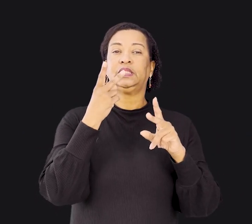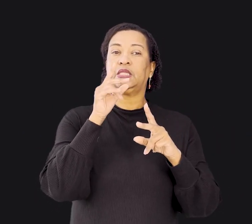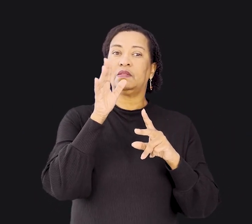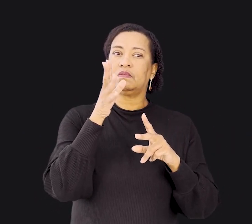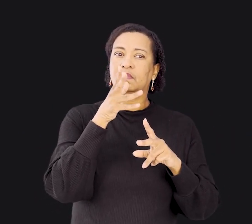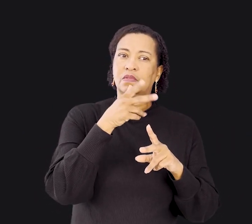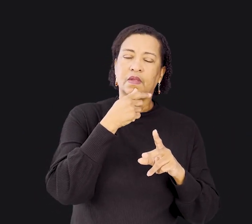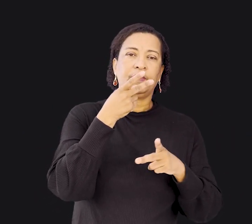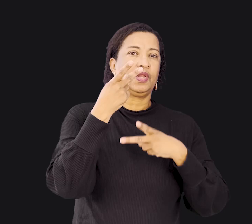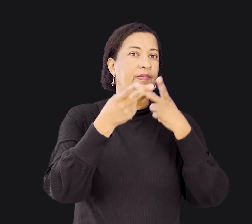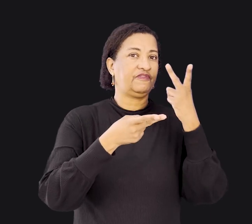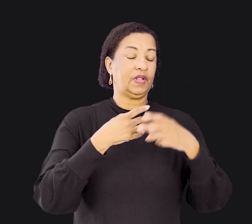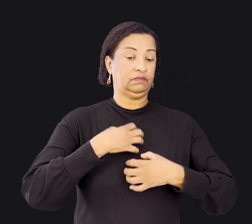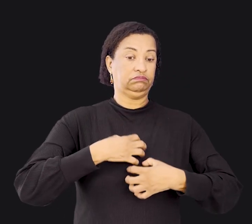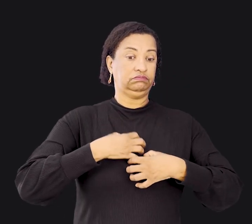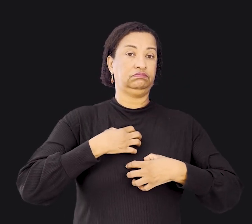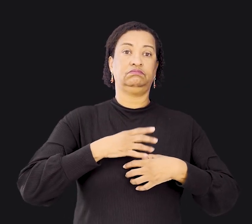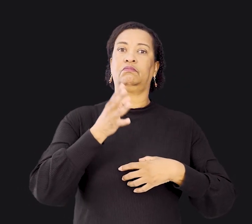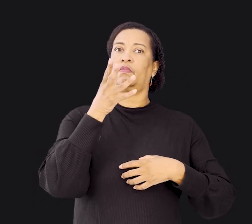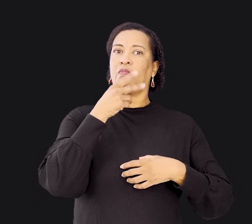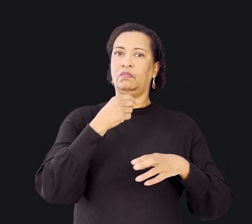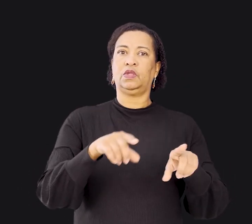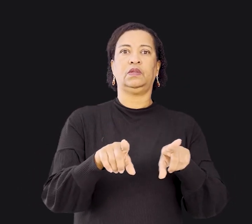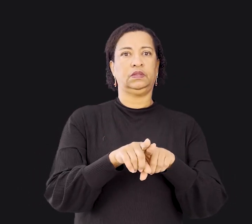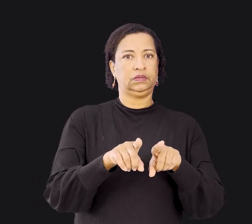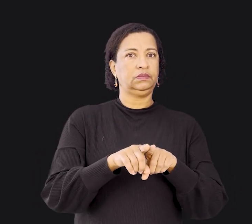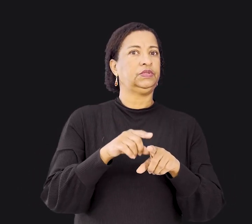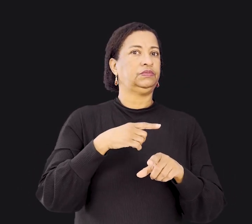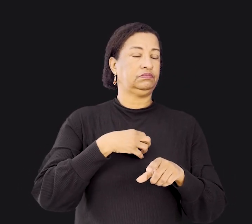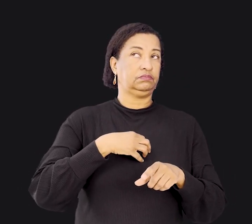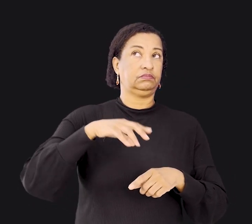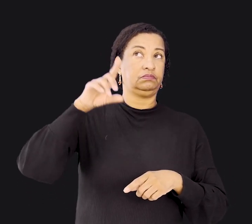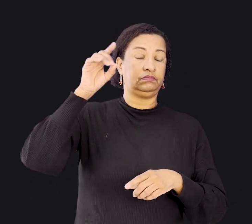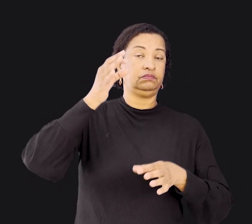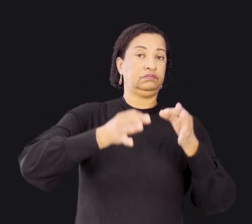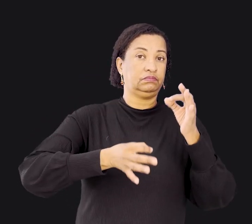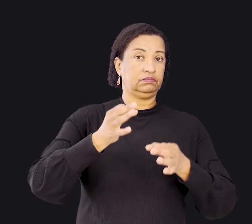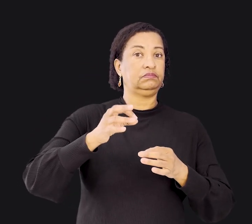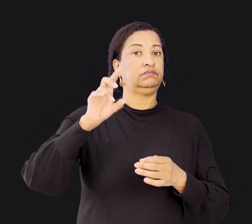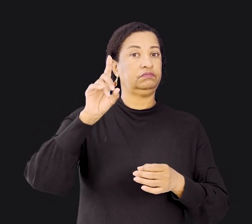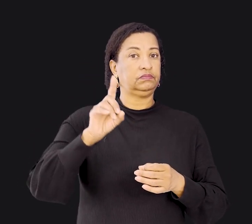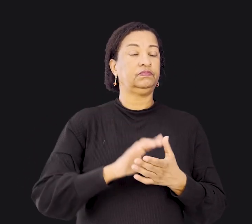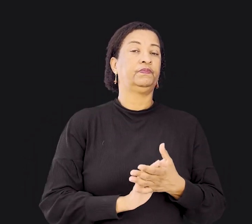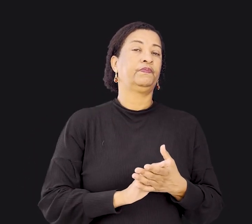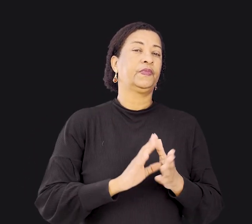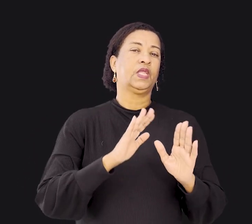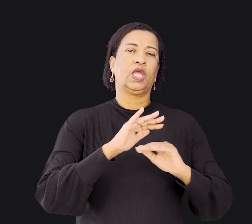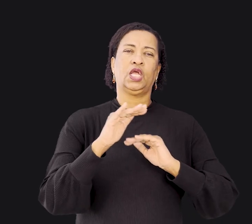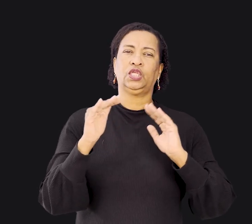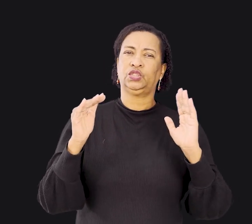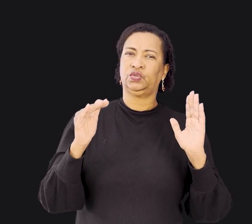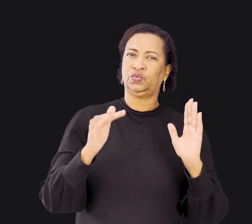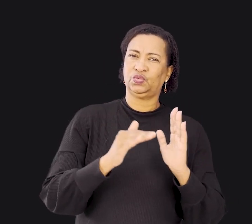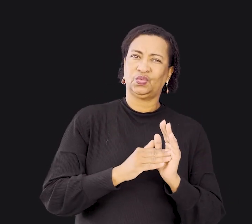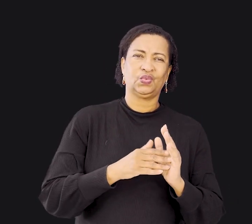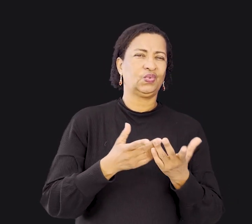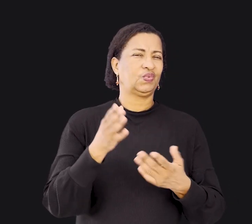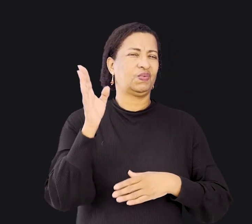irar-se, pois a ira do homem não produz a justiça de Deus. Portanto, livrem-se de toda impureza moral e da maldade